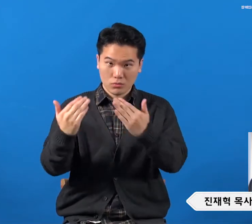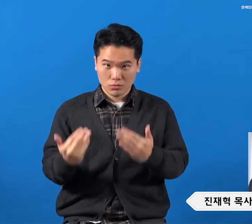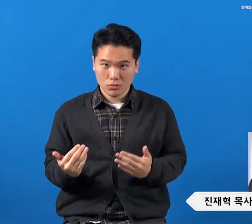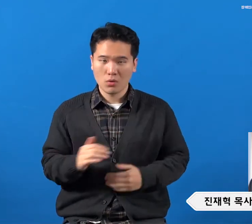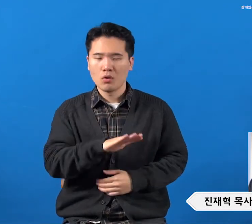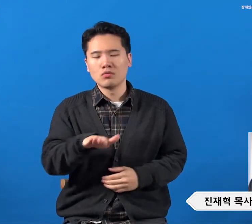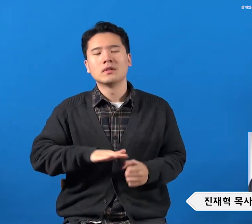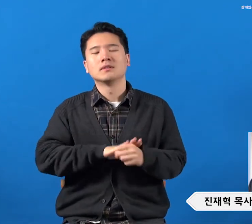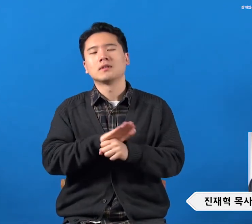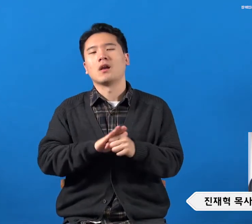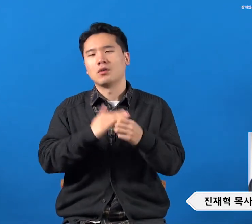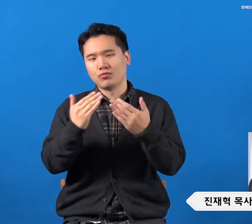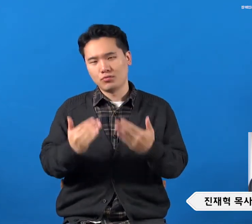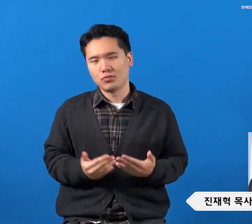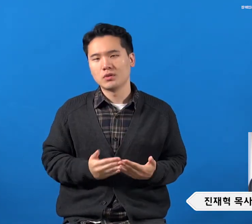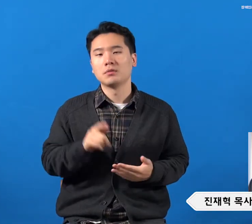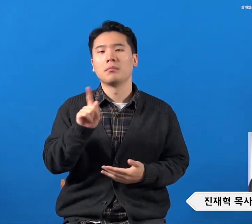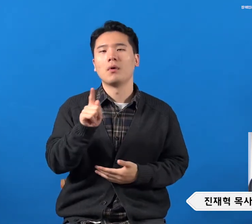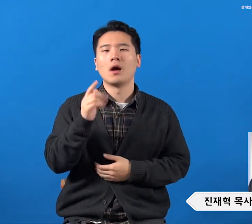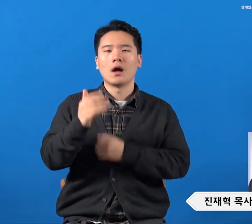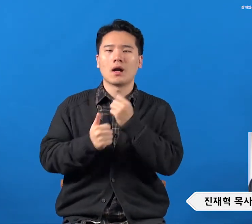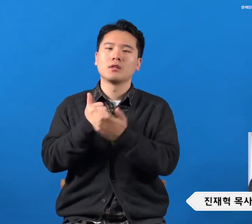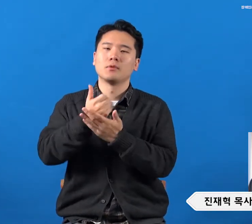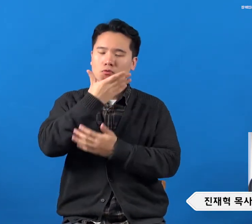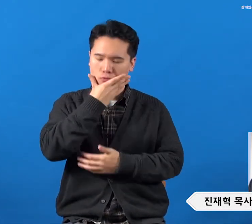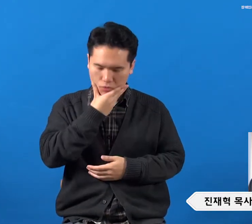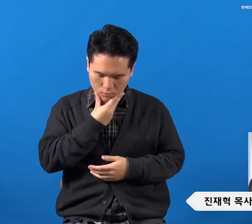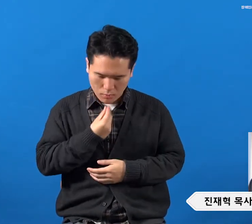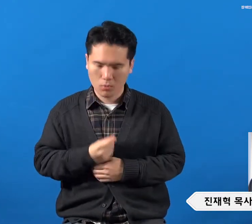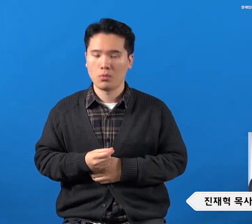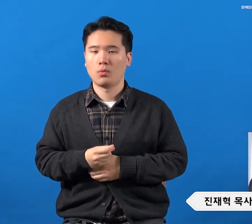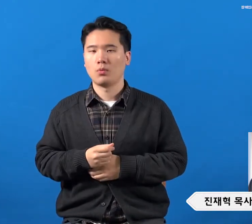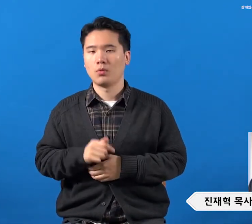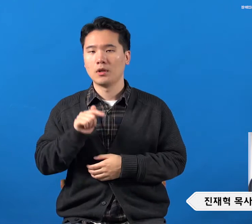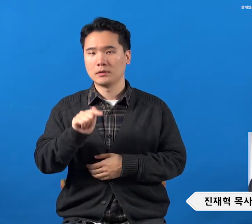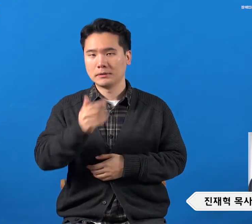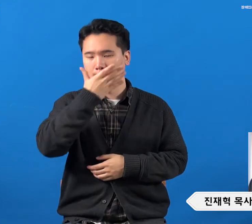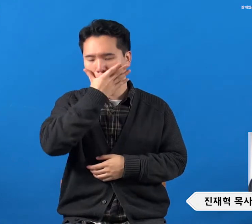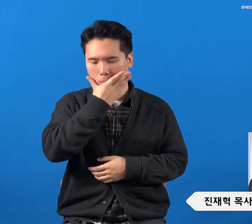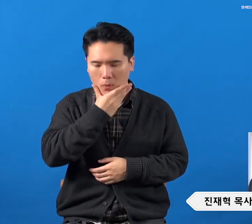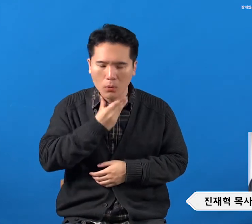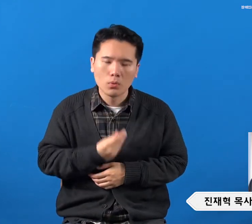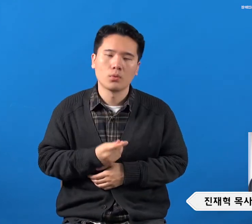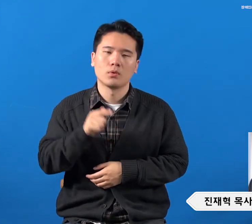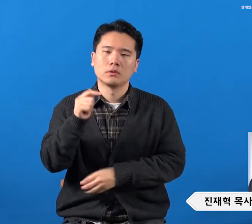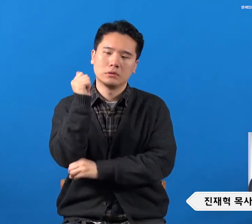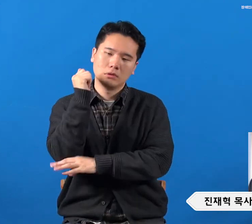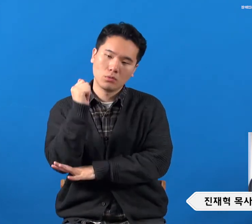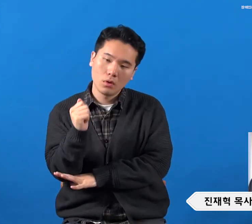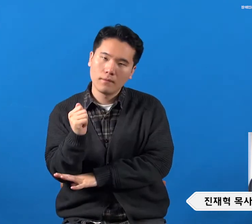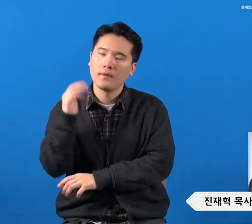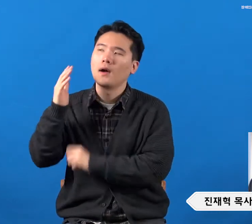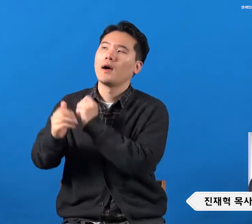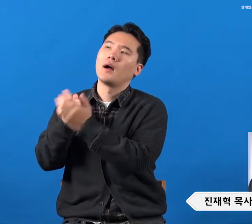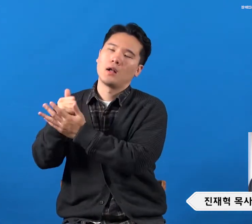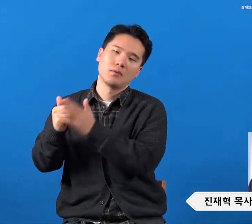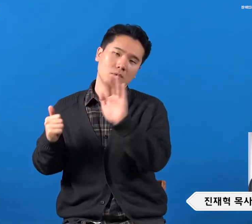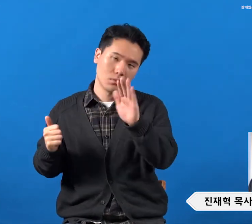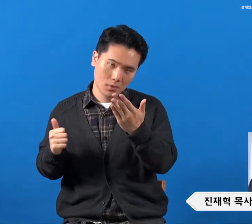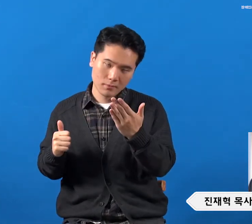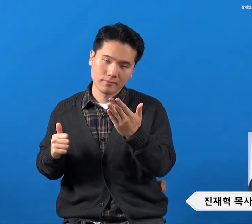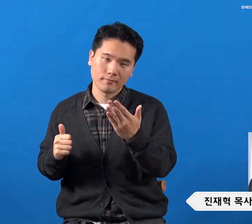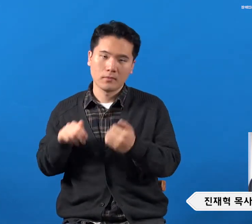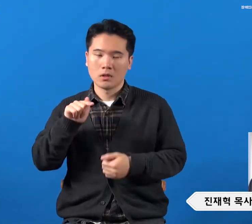우리를 사랑하시는 하나님의 축복, 그 축복의 하나님이 축복의 근원이 되심을,